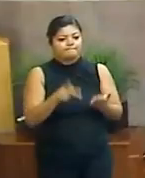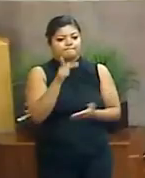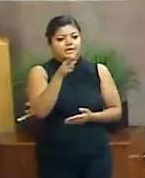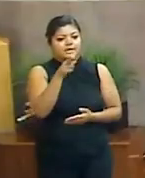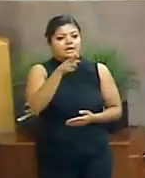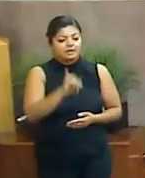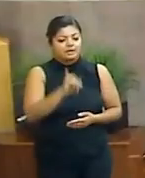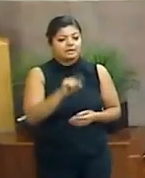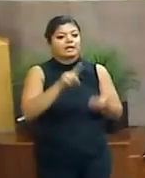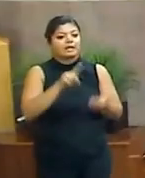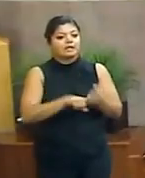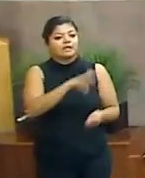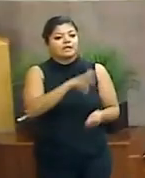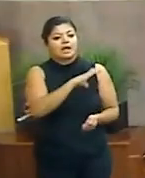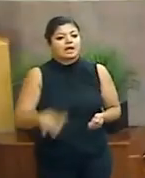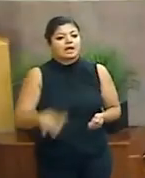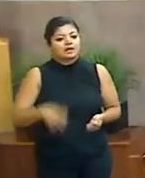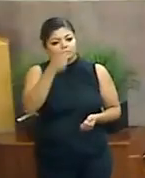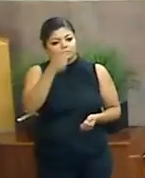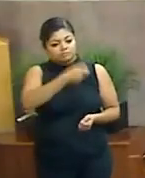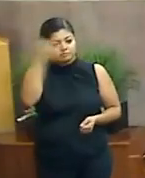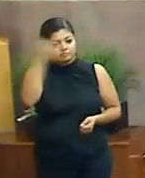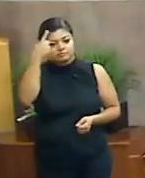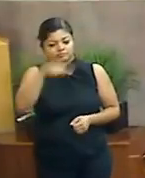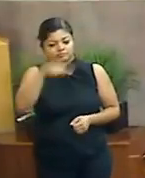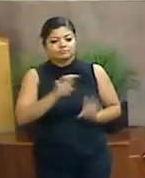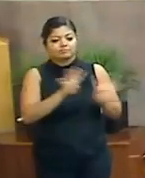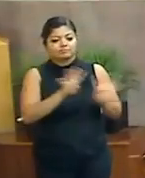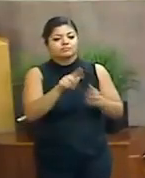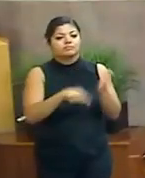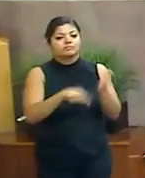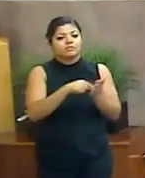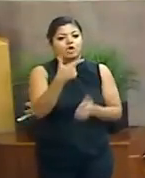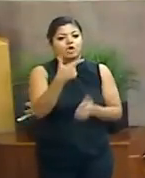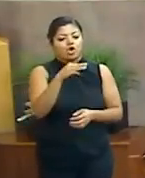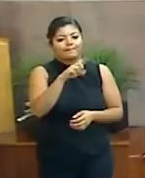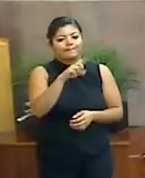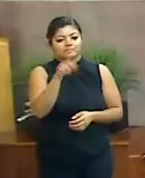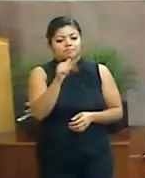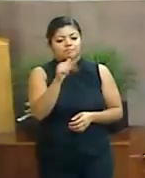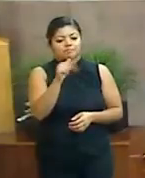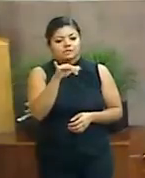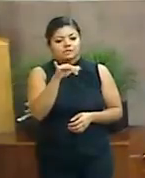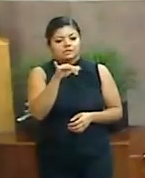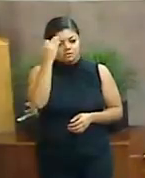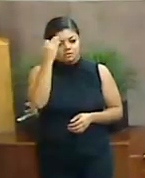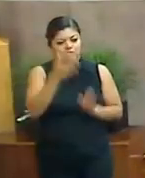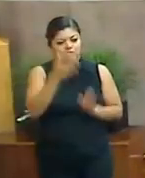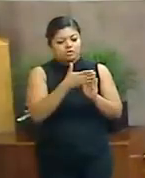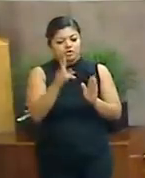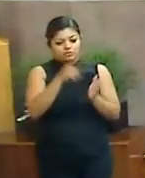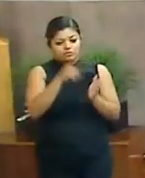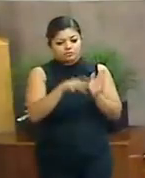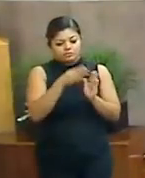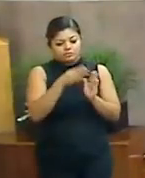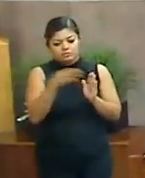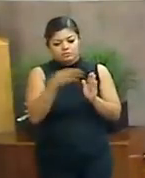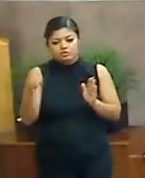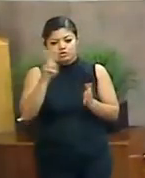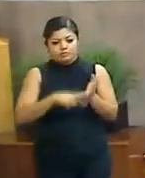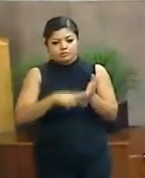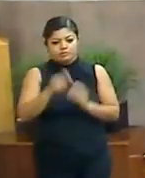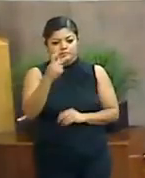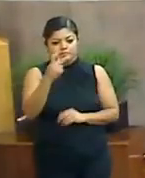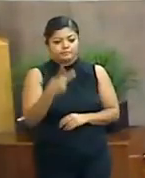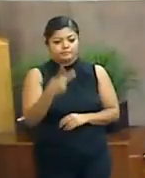de candidatos a integrar el ayuntamiento de gómez palacio para el periodo 2019 2022 el primer término